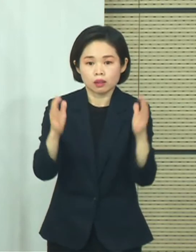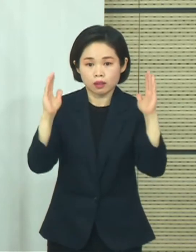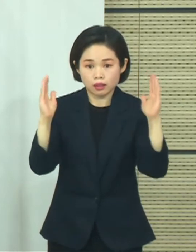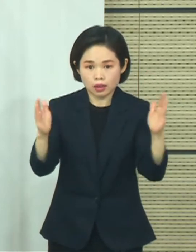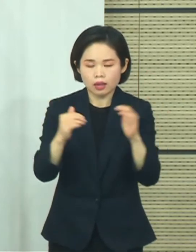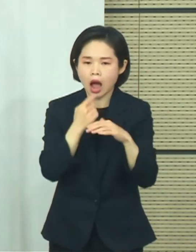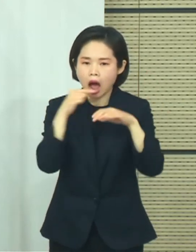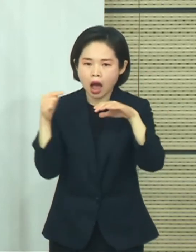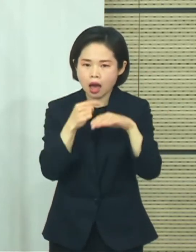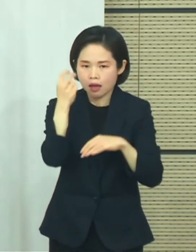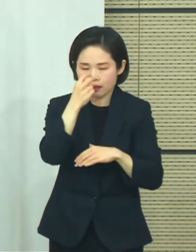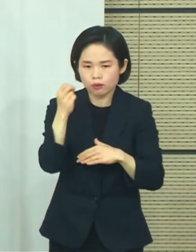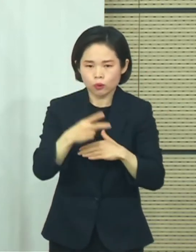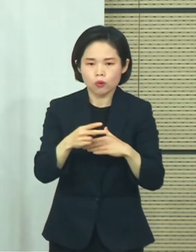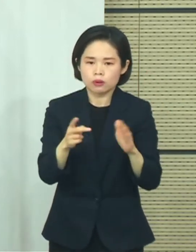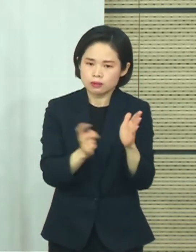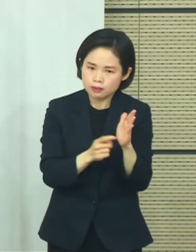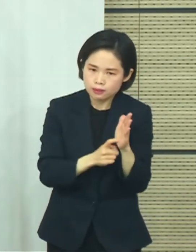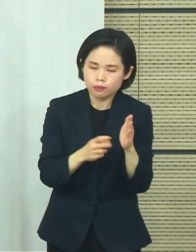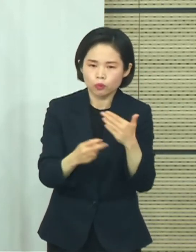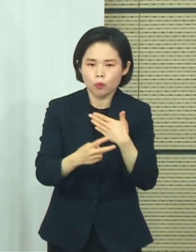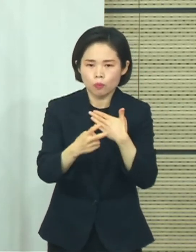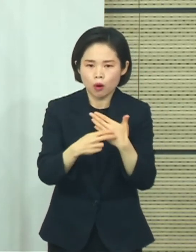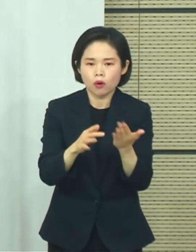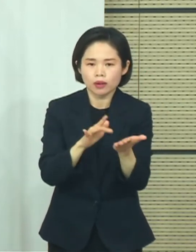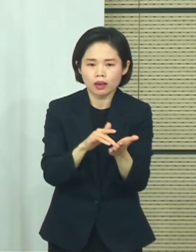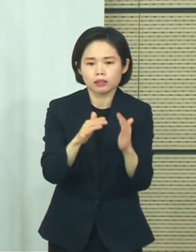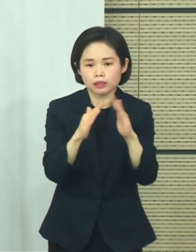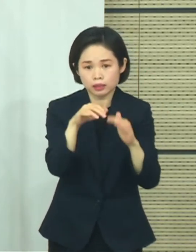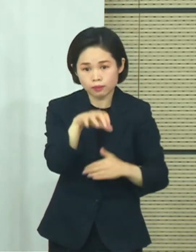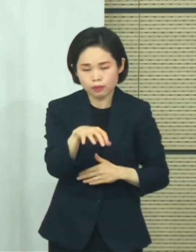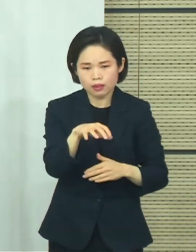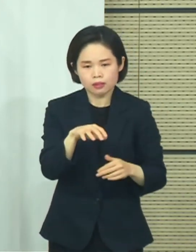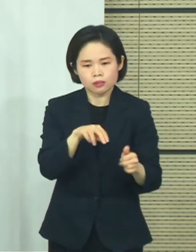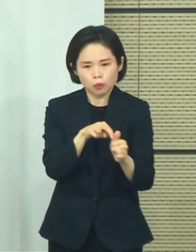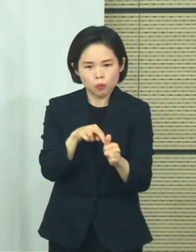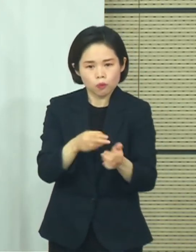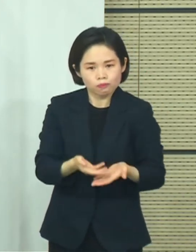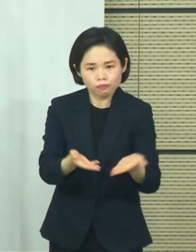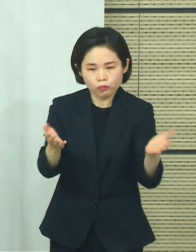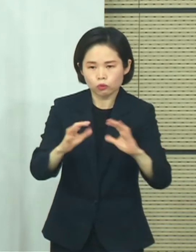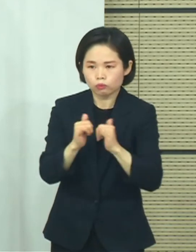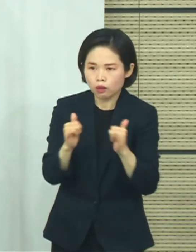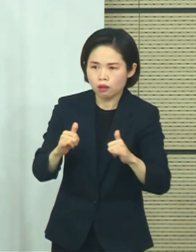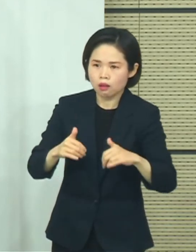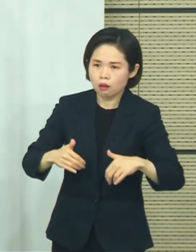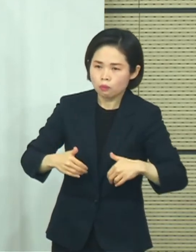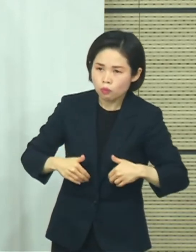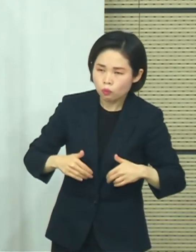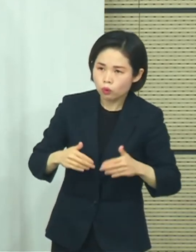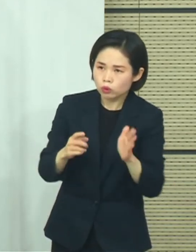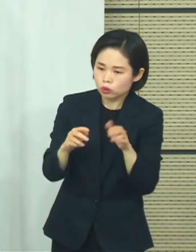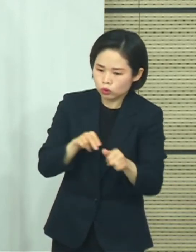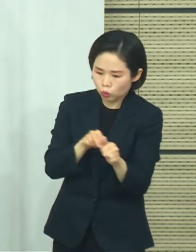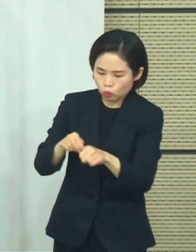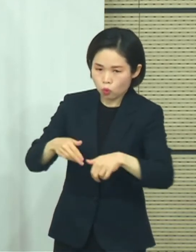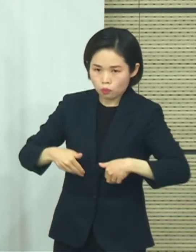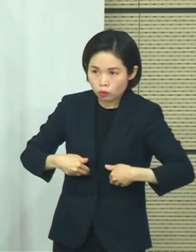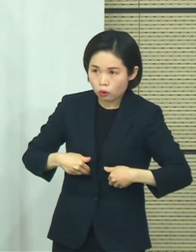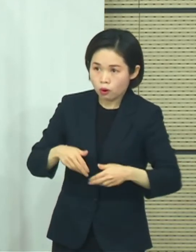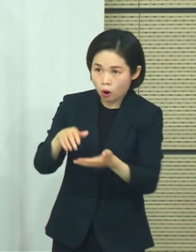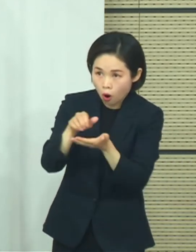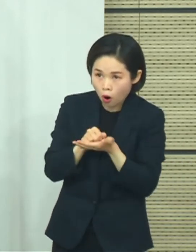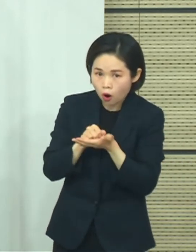와 병오 연약 9 은거 보려 기간 등의 정보를 제공하여 검사와 치료가 필요한 국민들에게 불편이 없도록